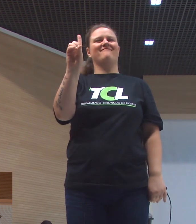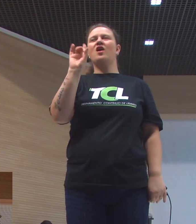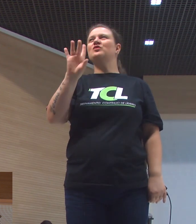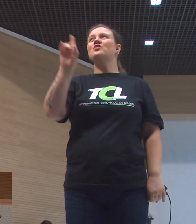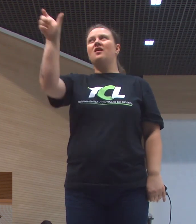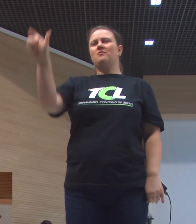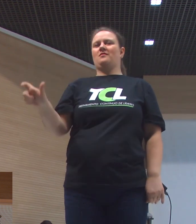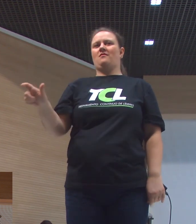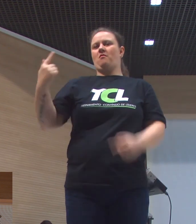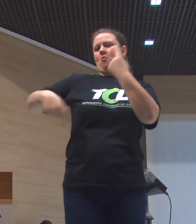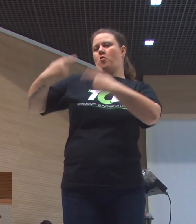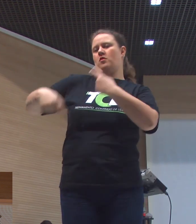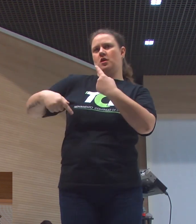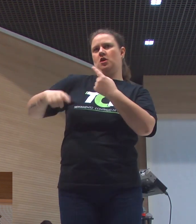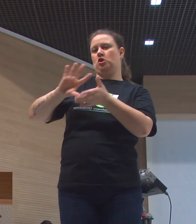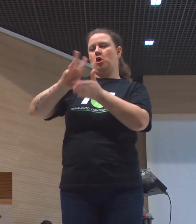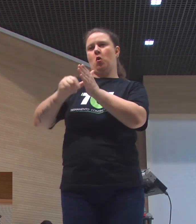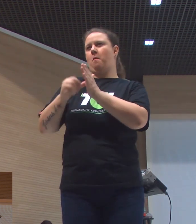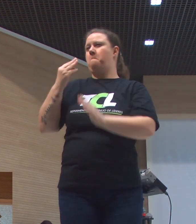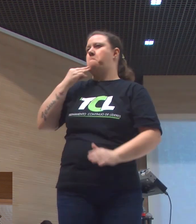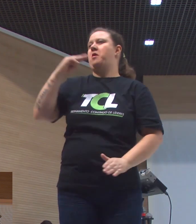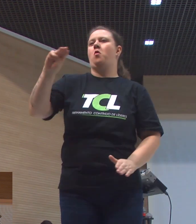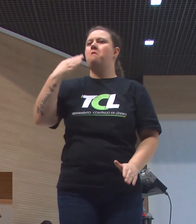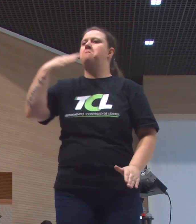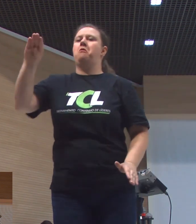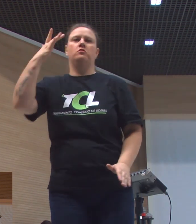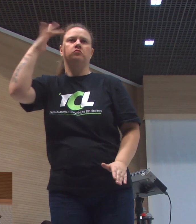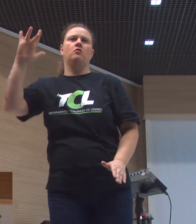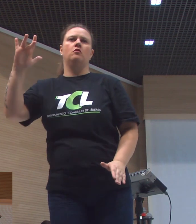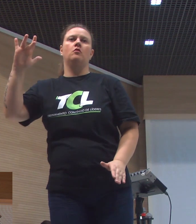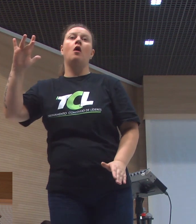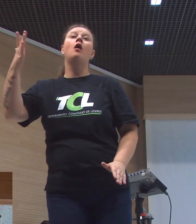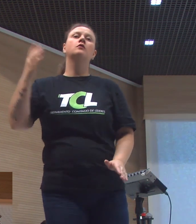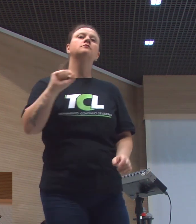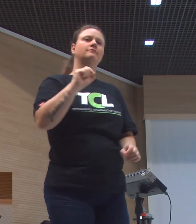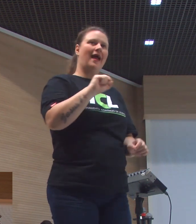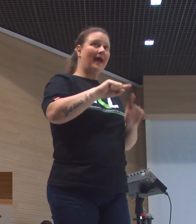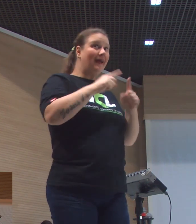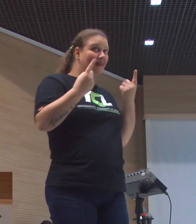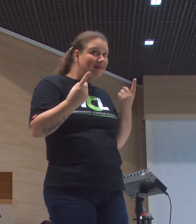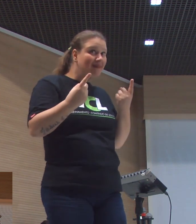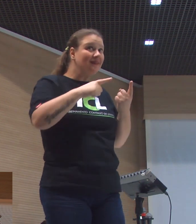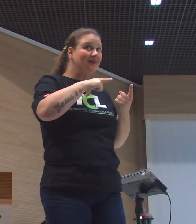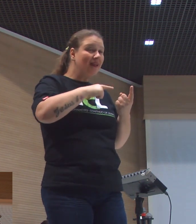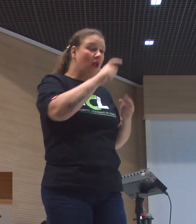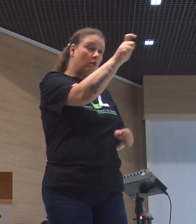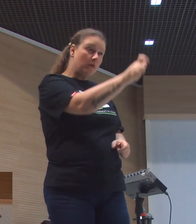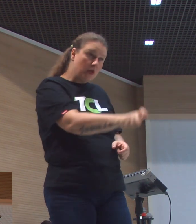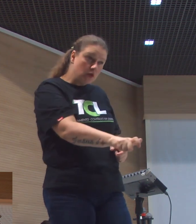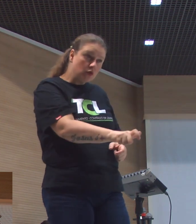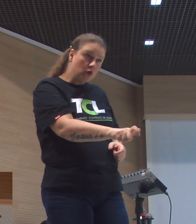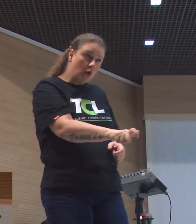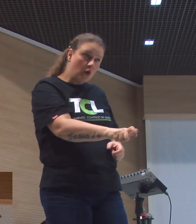Mas corrupto é aquele que no seu trabalho, em algum lugar, de